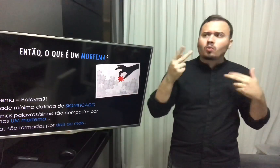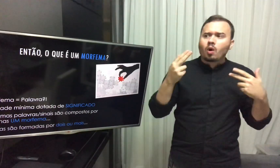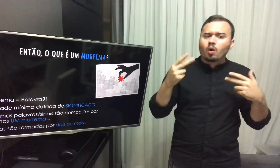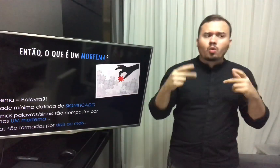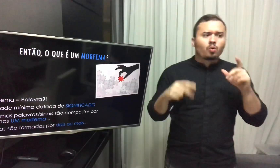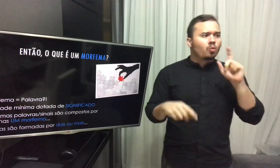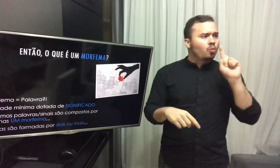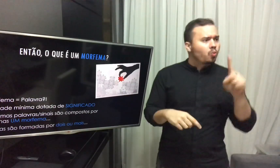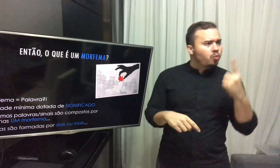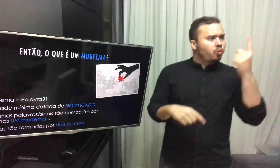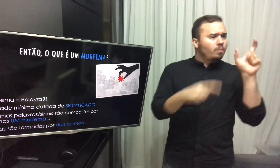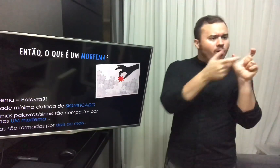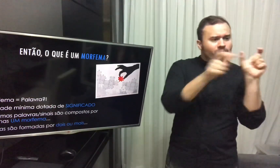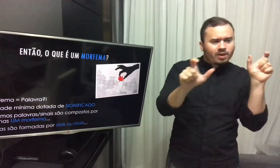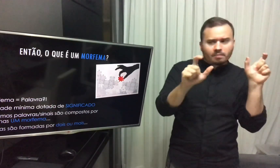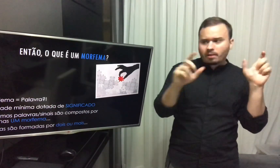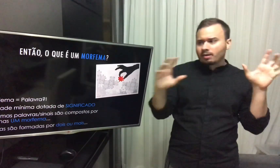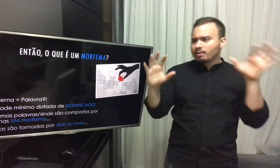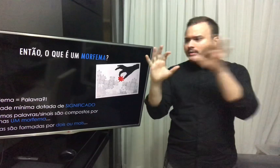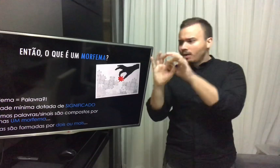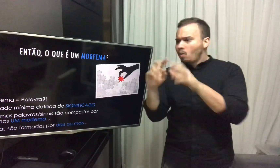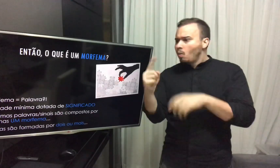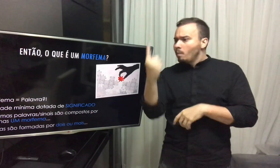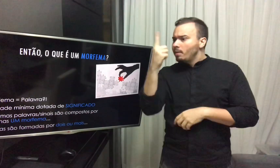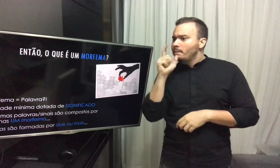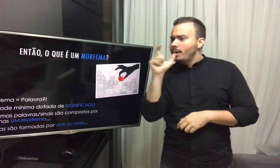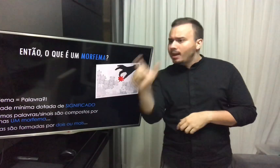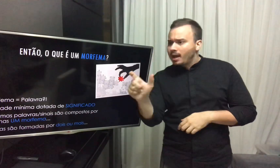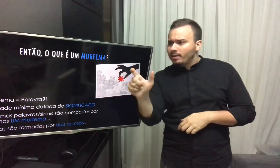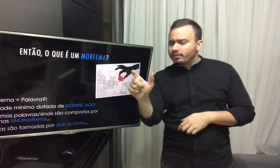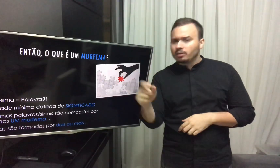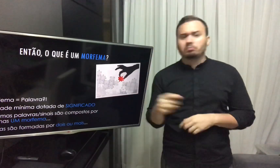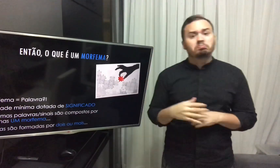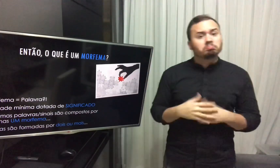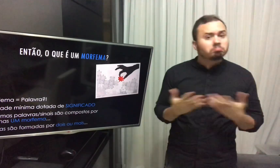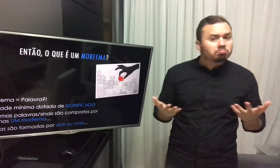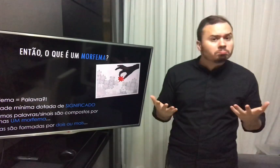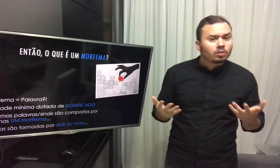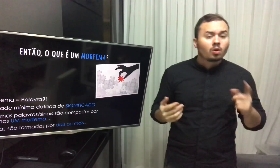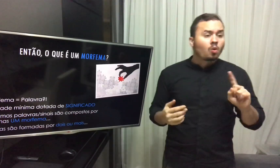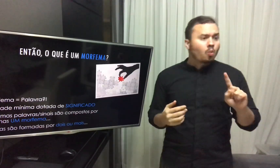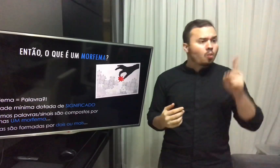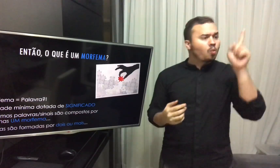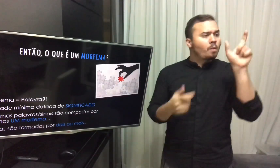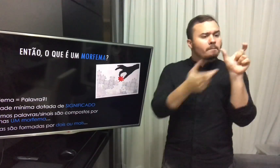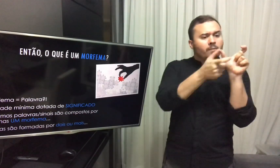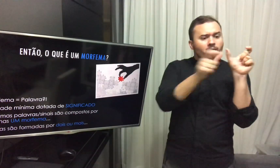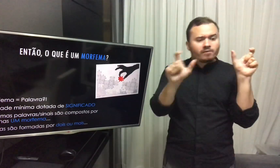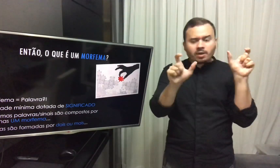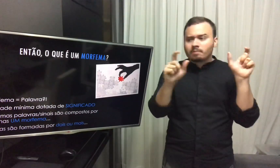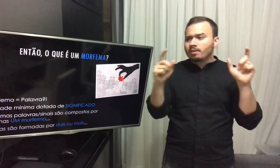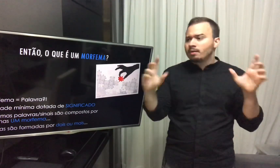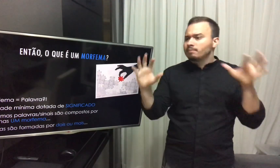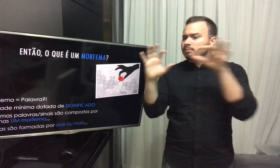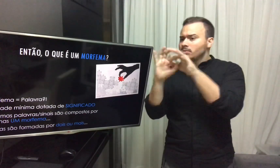Cada morfema corresponde a uma palavra? Ou será que cada